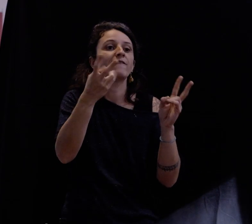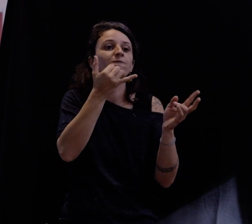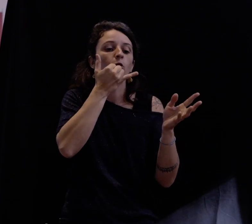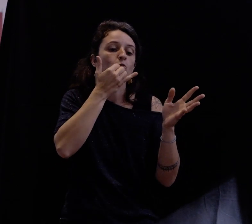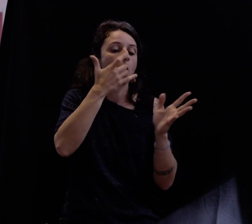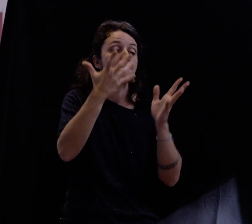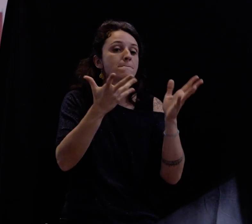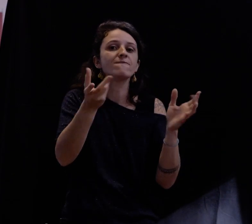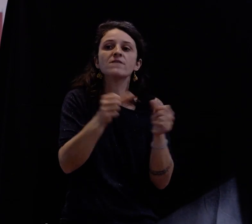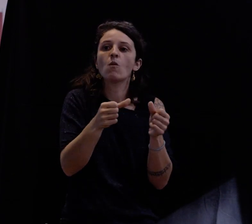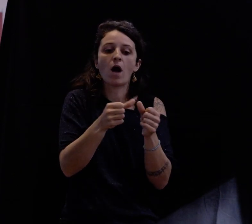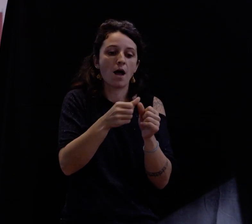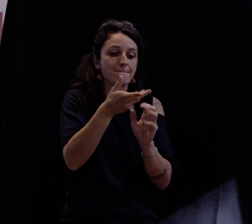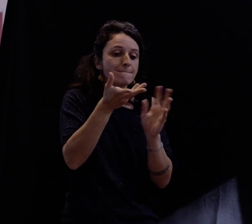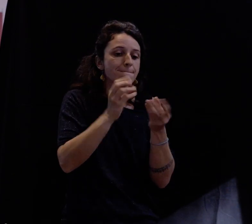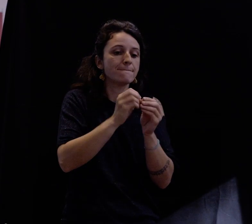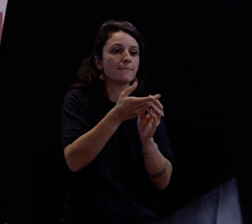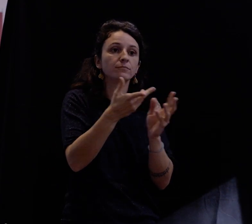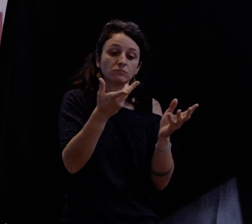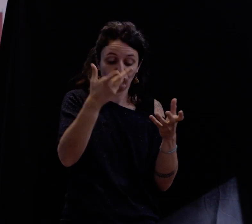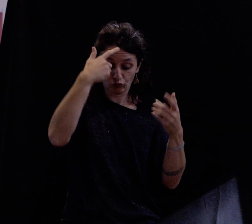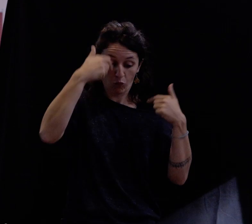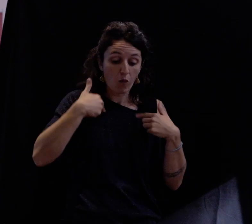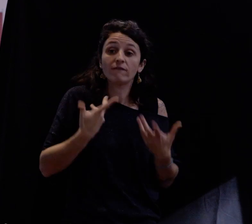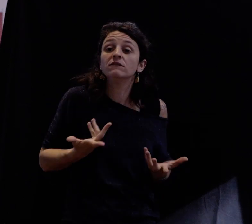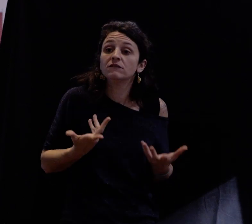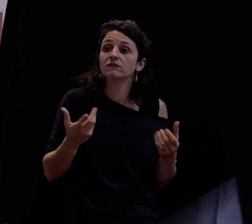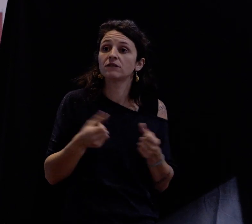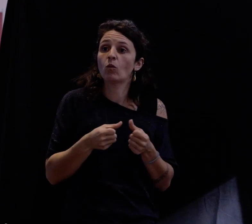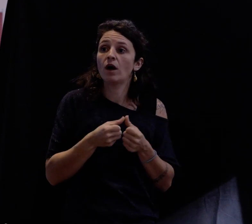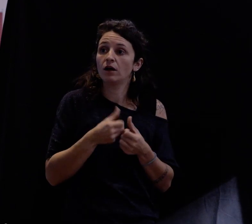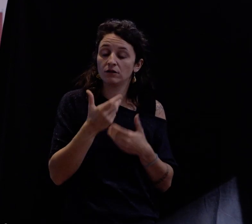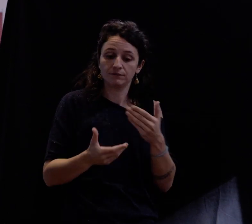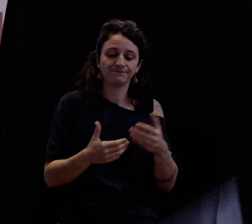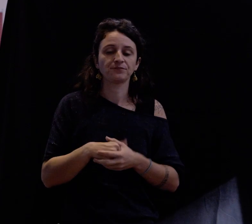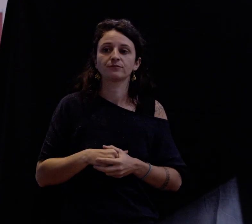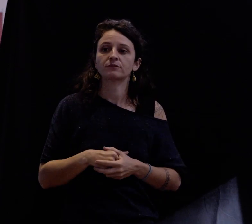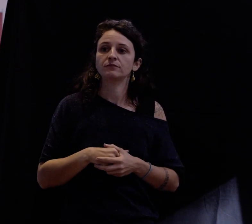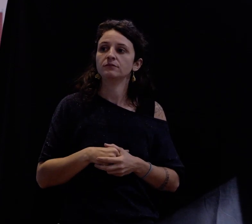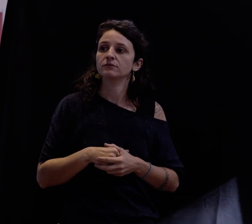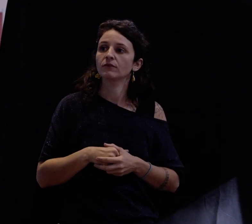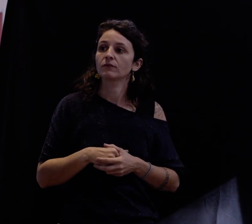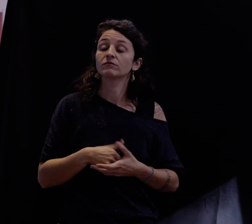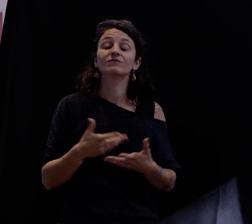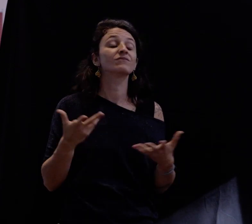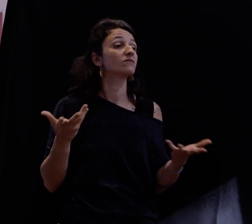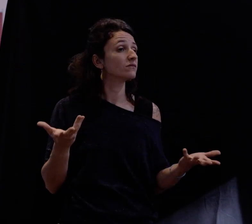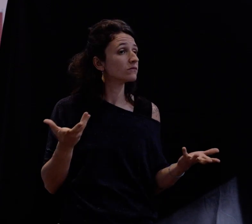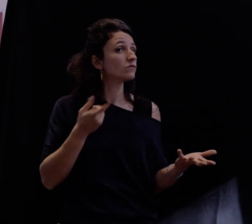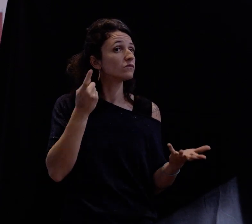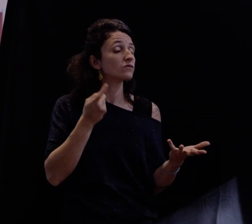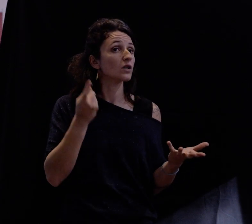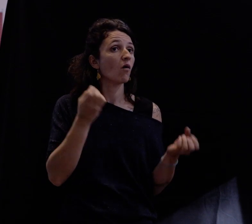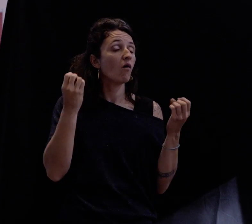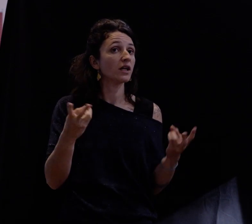À quoi ça va me servir à moi dans mon quotidien? Alors une des premières questions qu'on pourrait se poser, c'est que est-ce que si on connaît